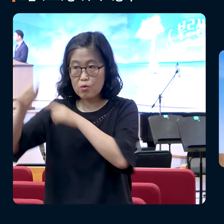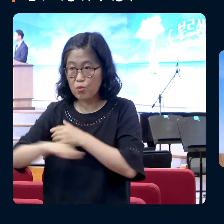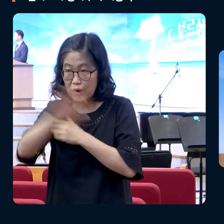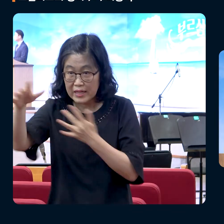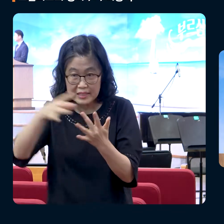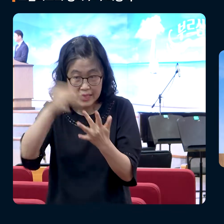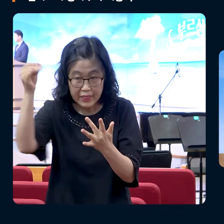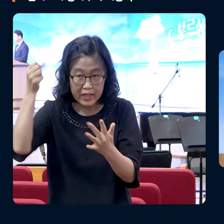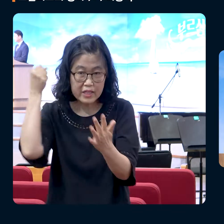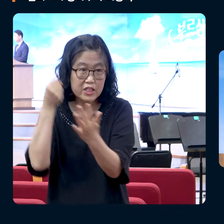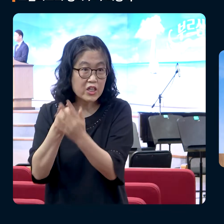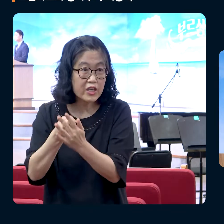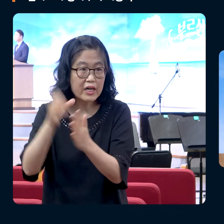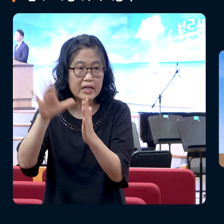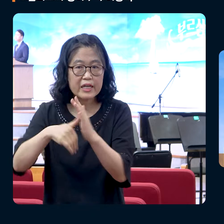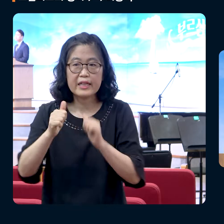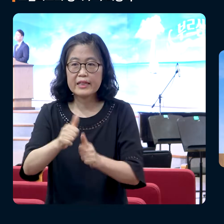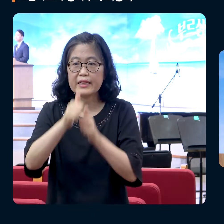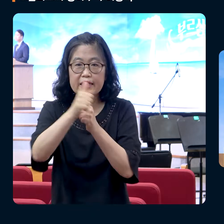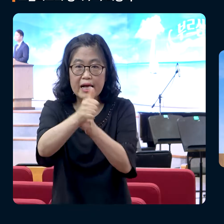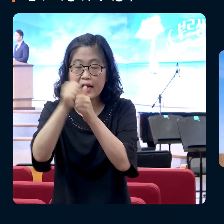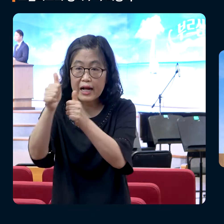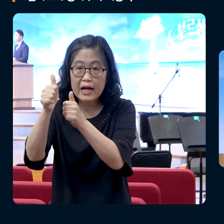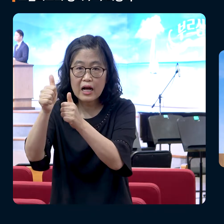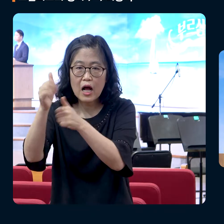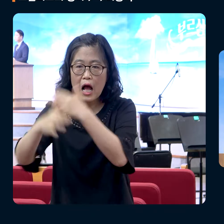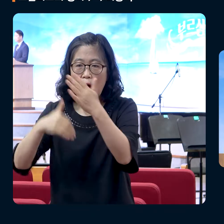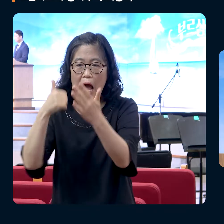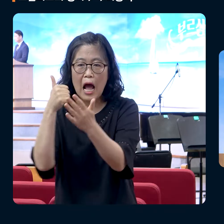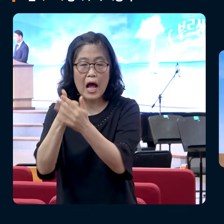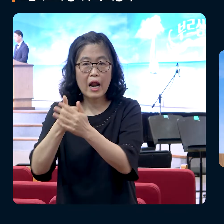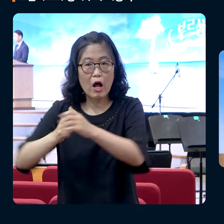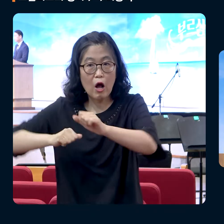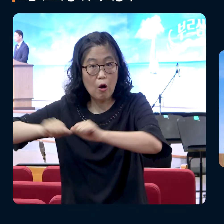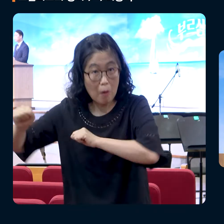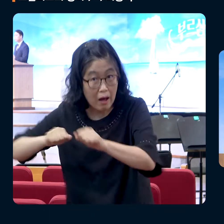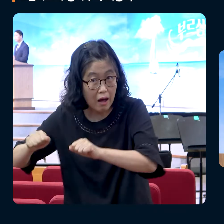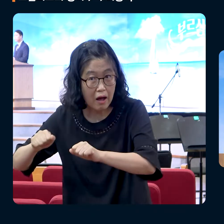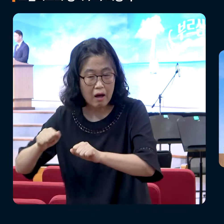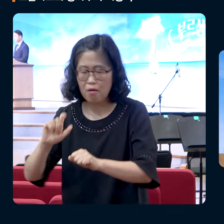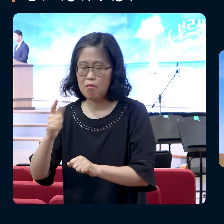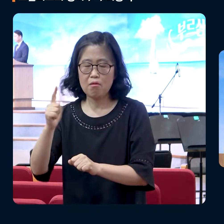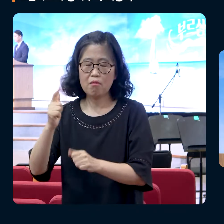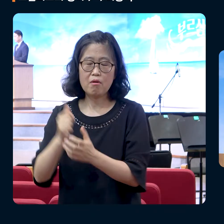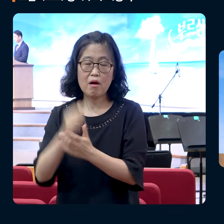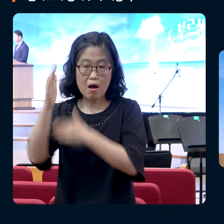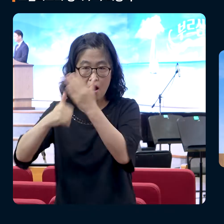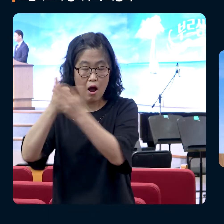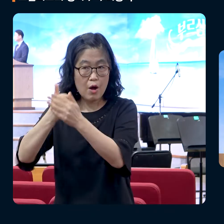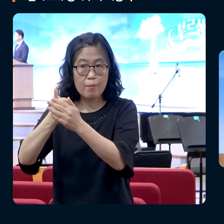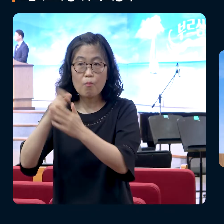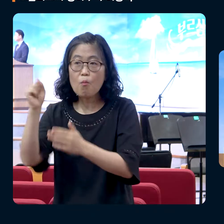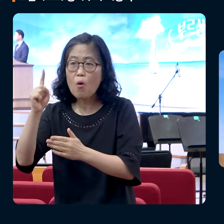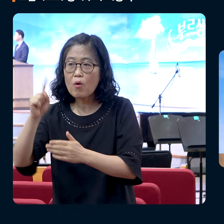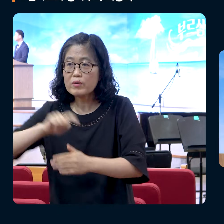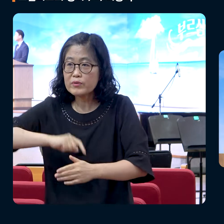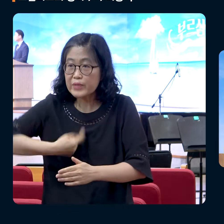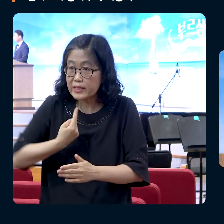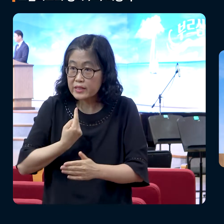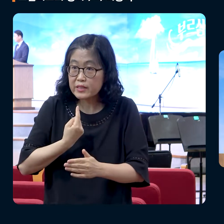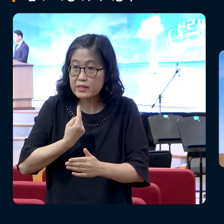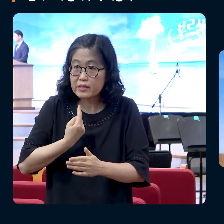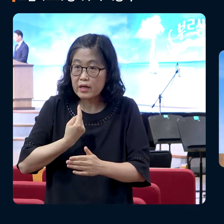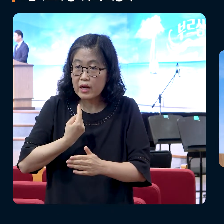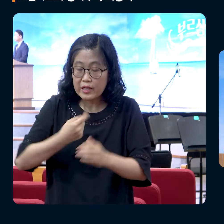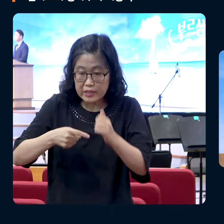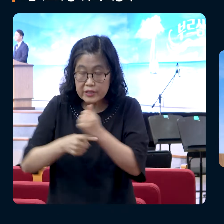선택하고 결정하는 것에 따라서 움직이시는 그런 수동적인 분이 아니십니다. 오히려 하나님은 자신의 뜻을 따라서 이